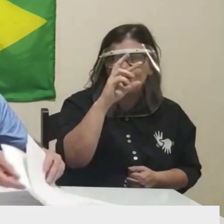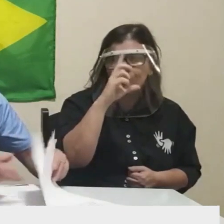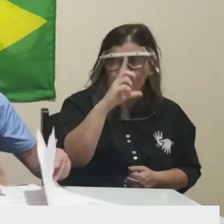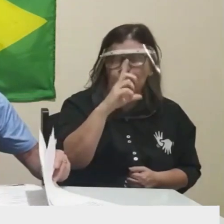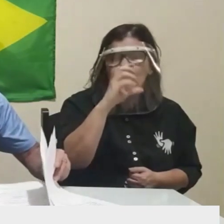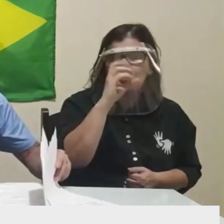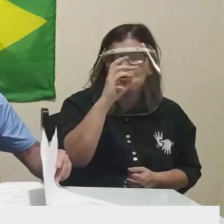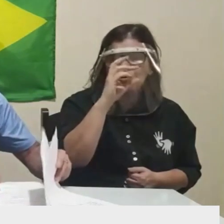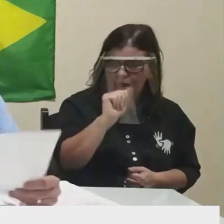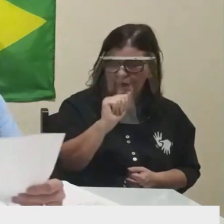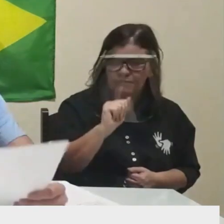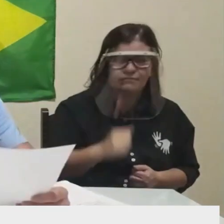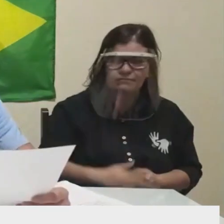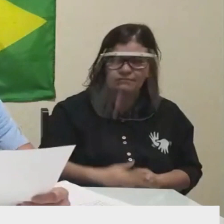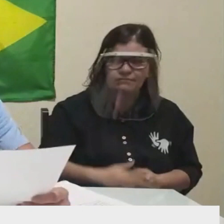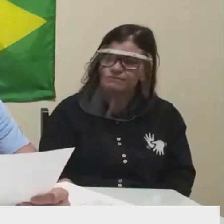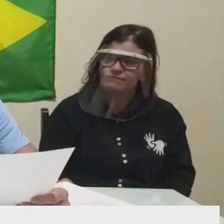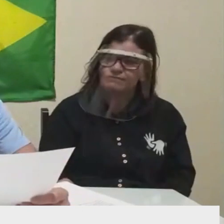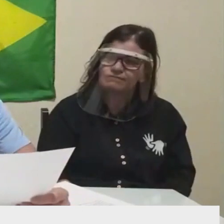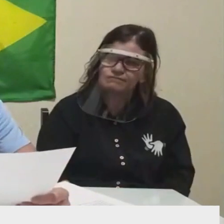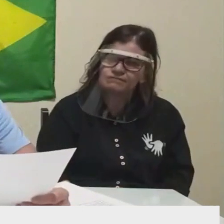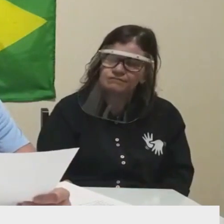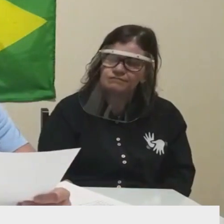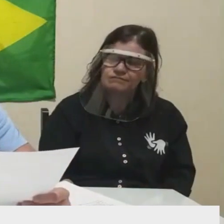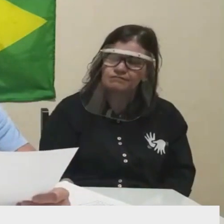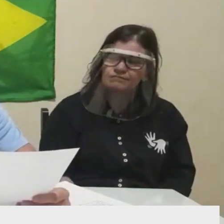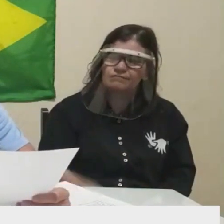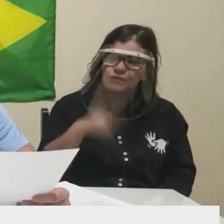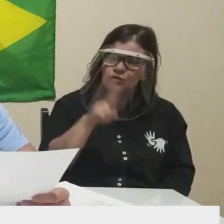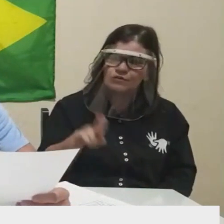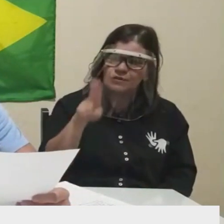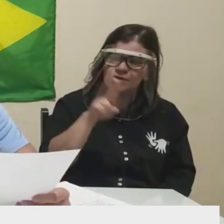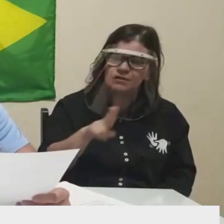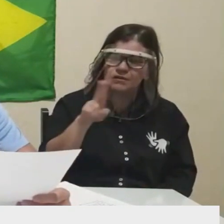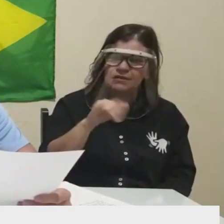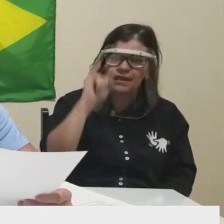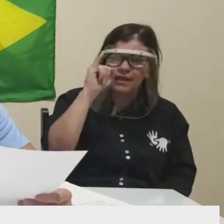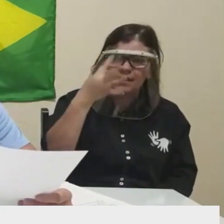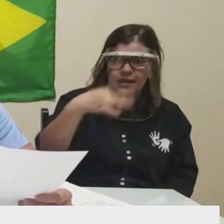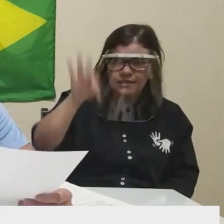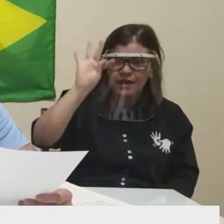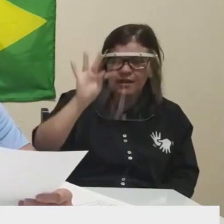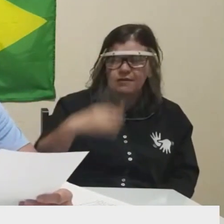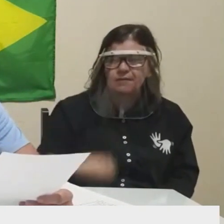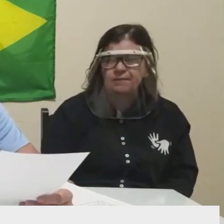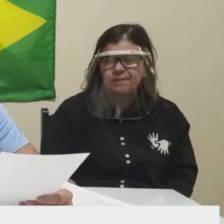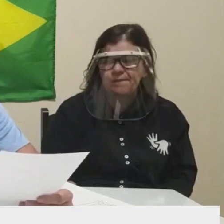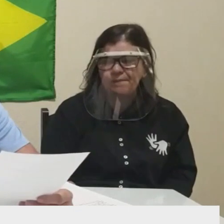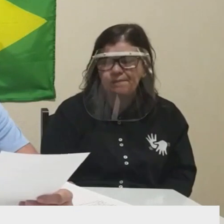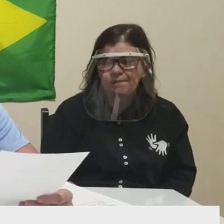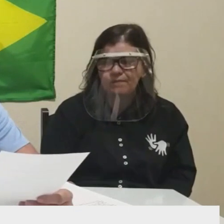estudo apareceu aqui. É da Universidade de Pisa, Itália.